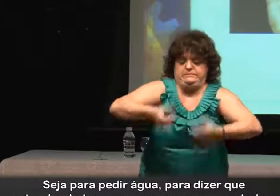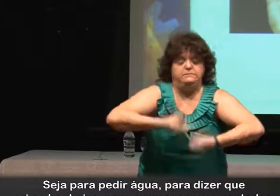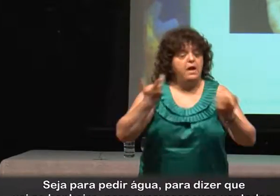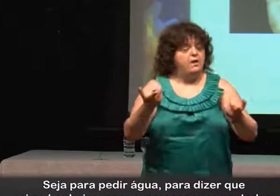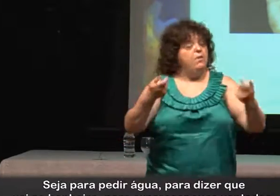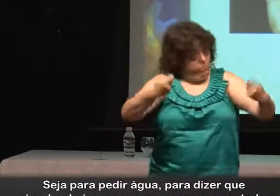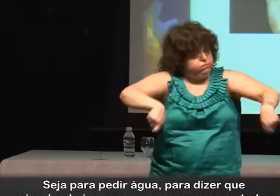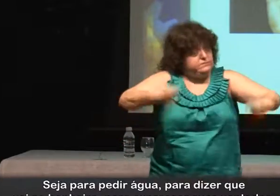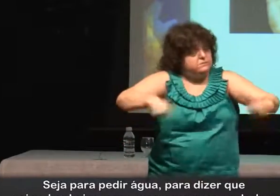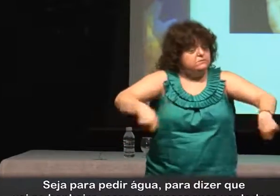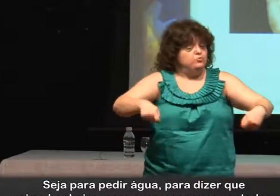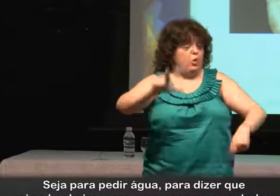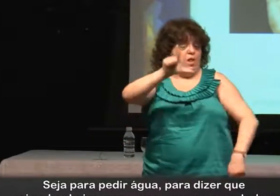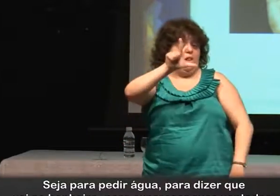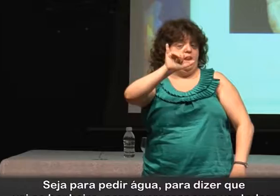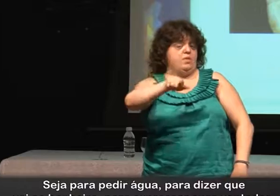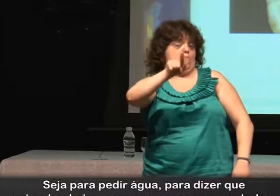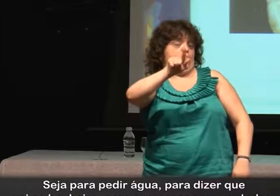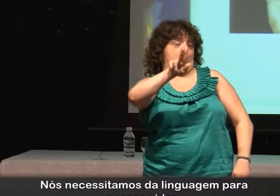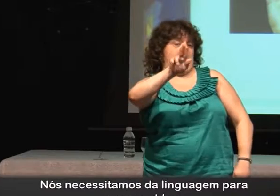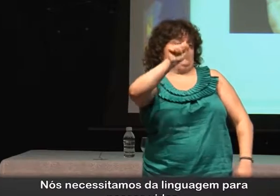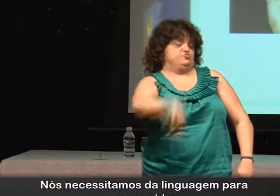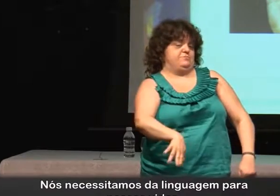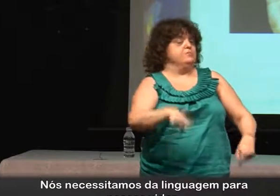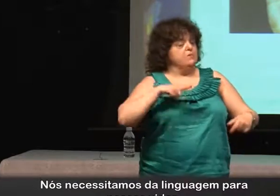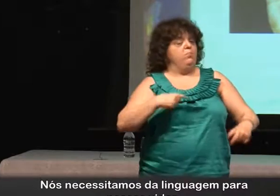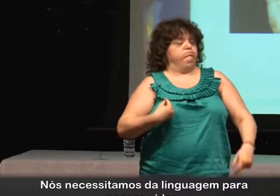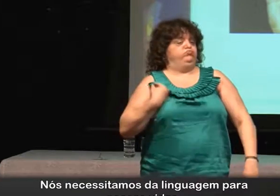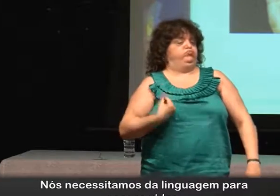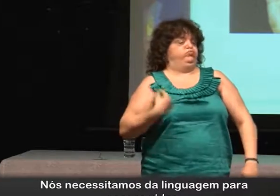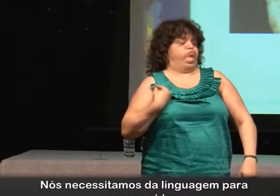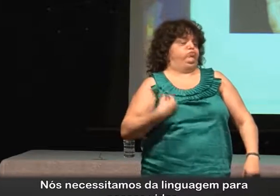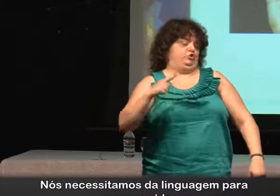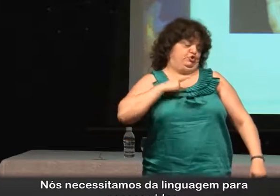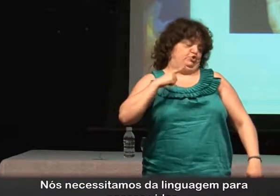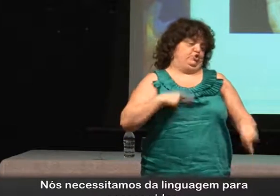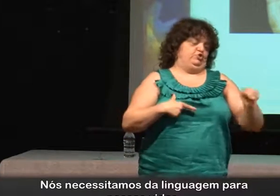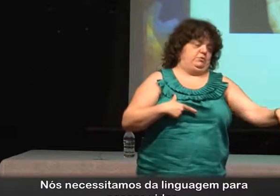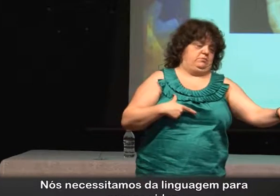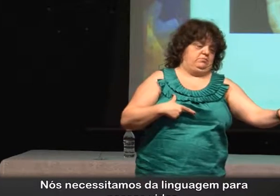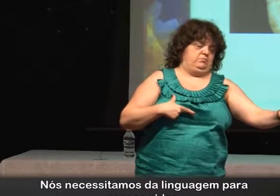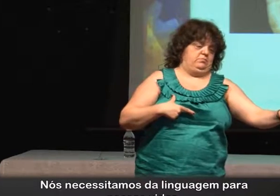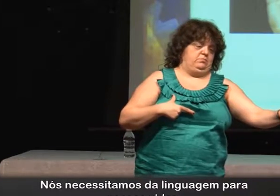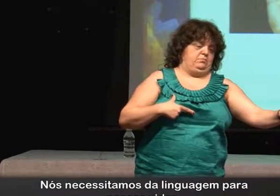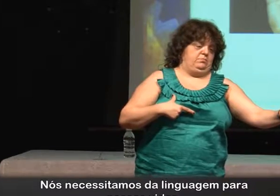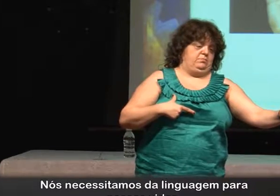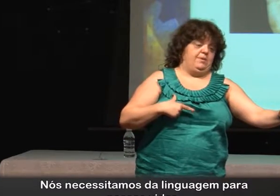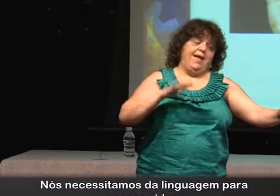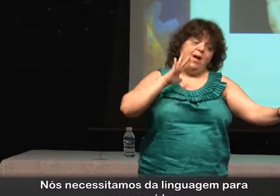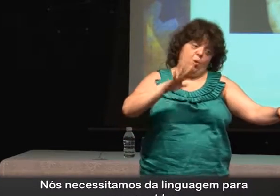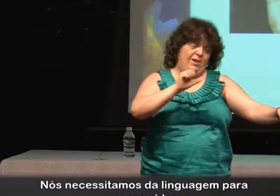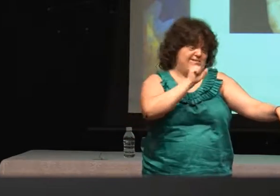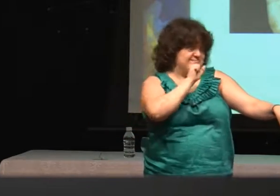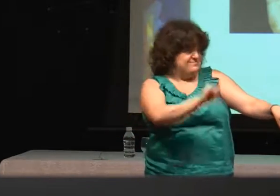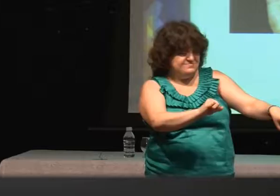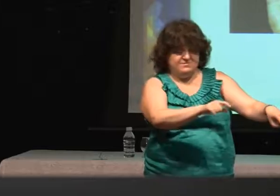banheiro, para expressar suas vontades. Nós necessitamos da linguagem para as nossas vidas.